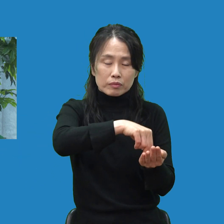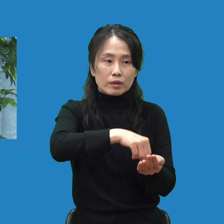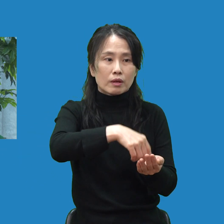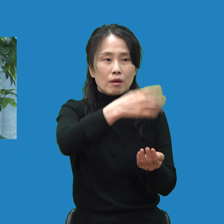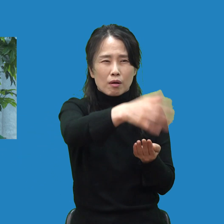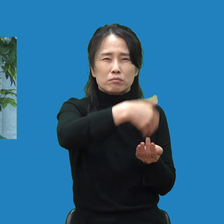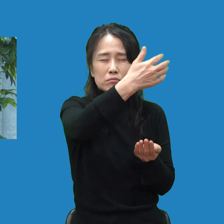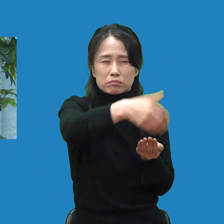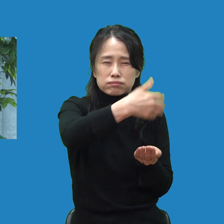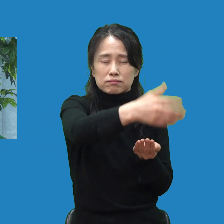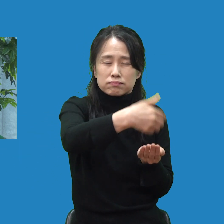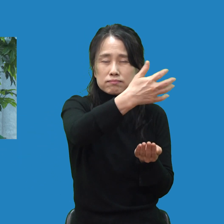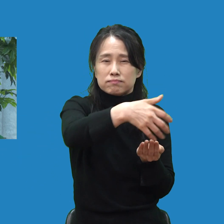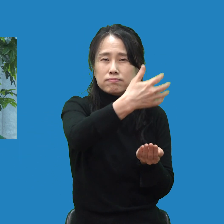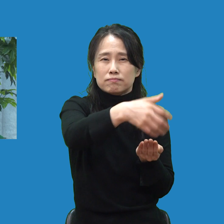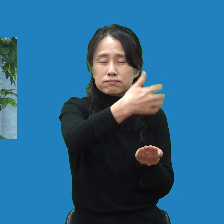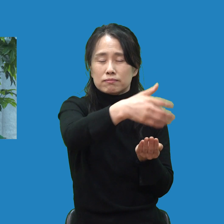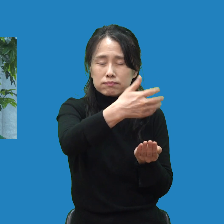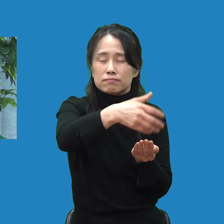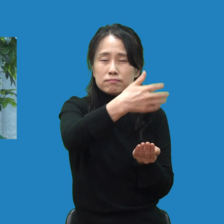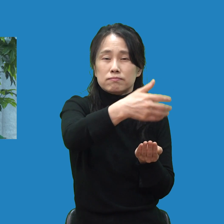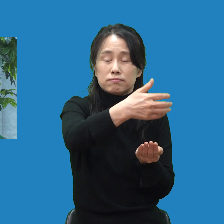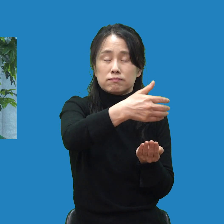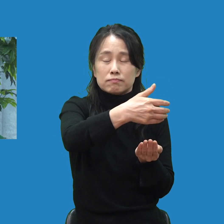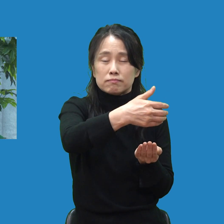맞바람이 불어쳐 오던 그 맞바람이